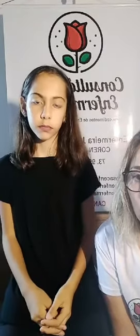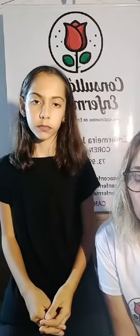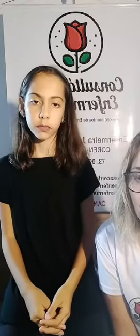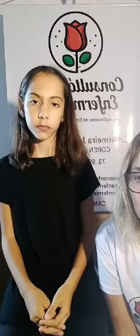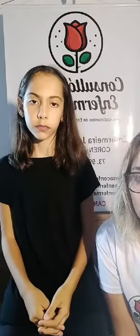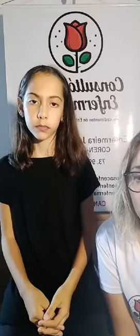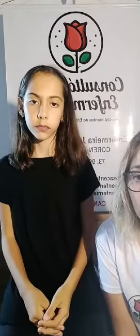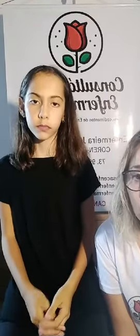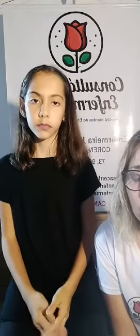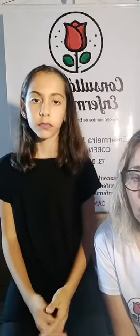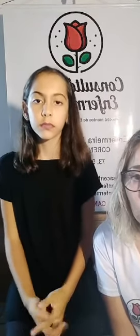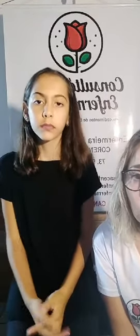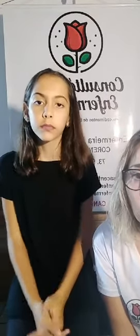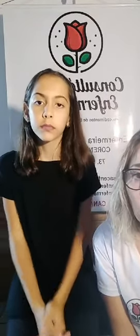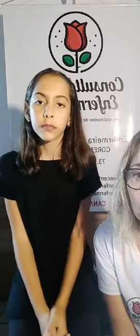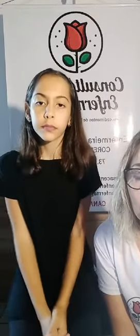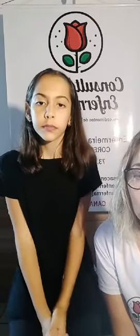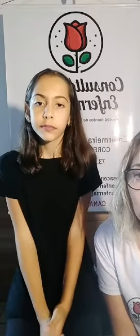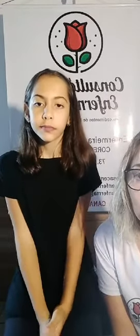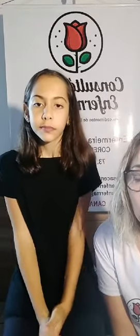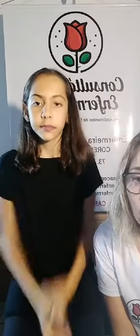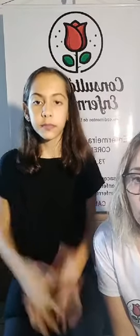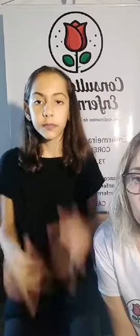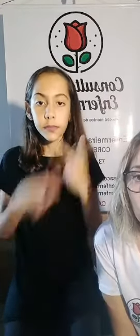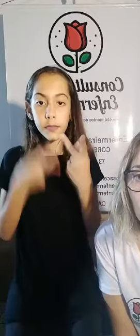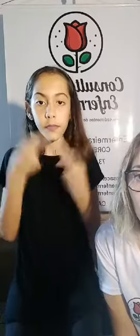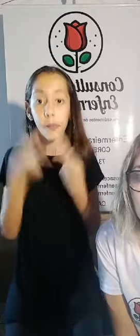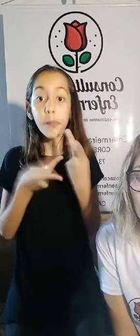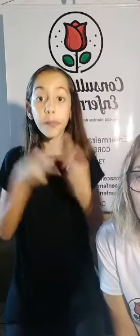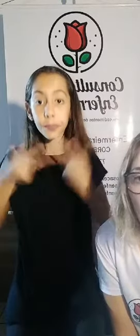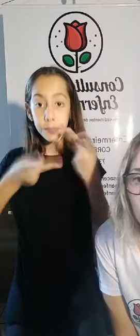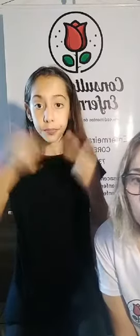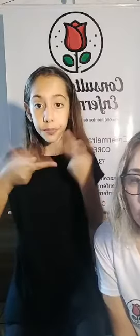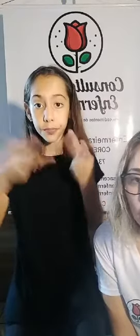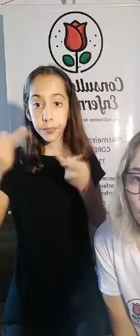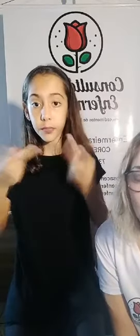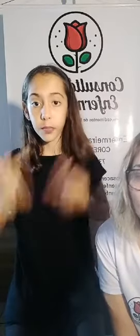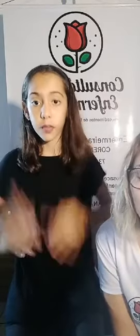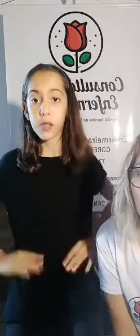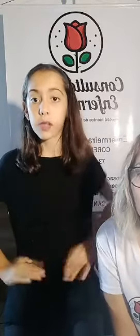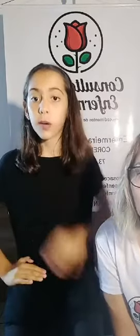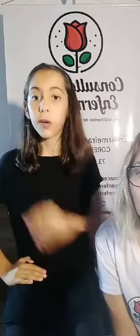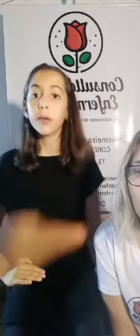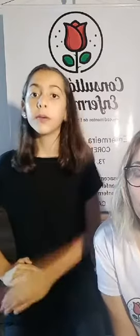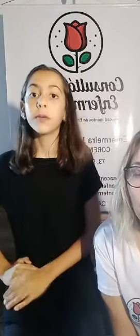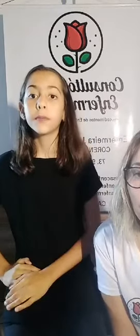aqui estaremos comentando e falando sobre essa nova experiência